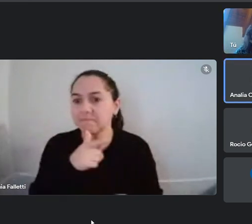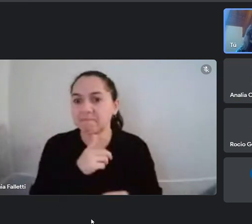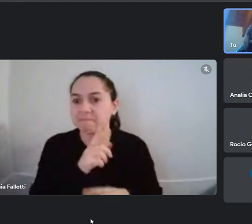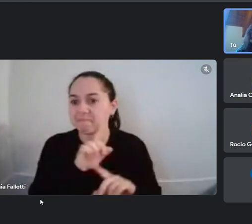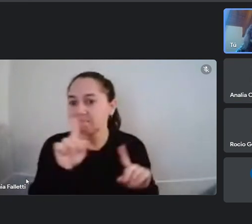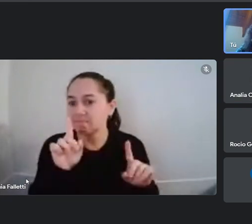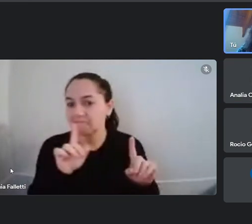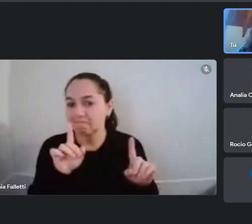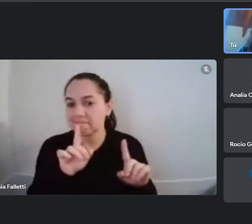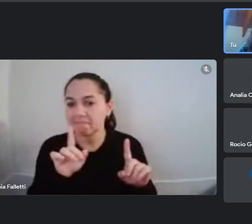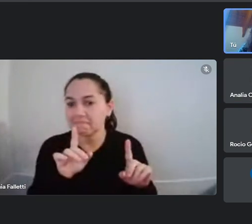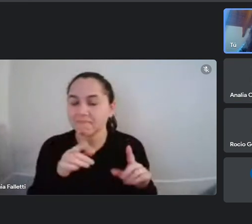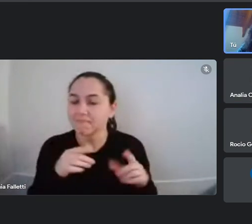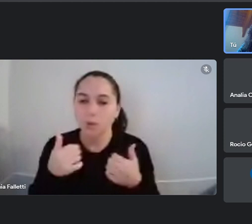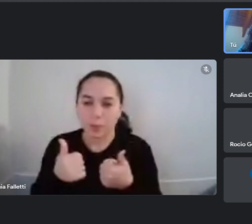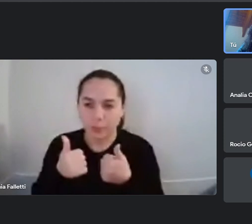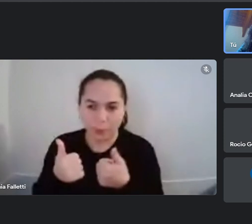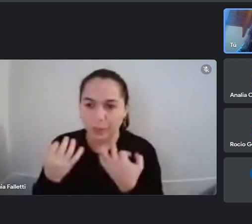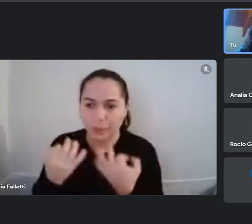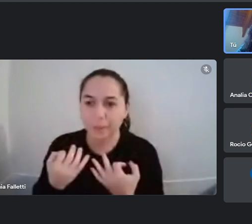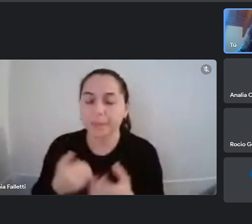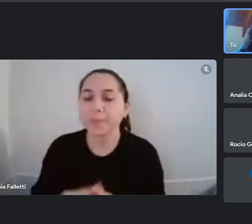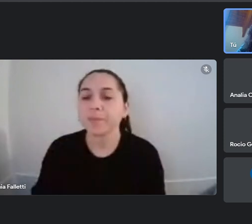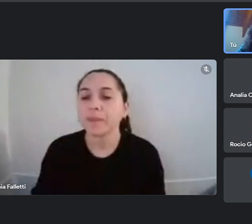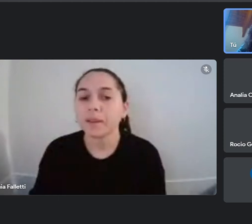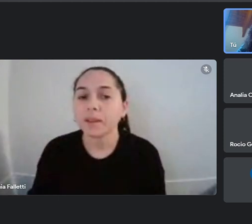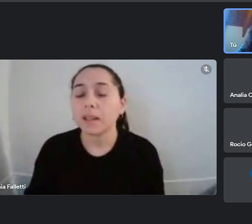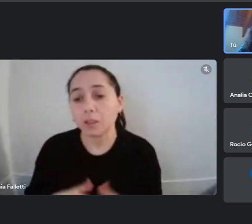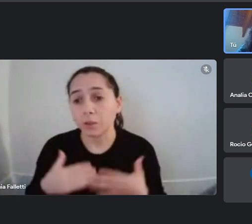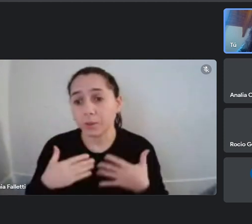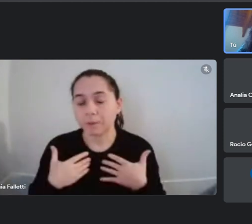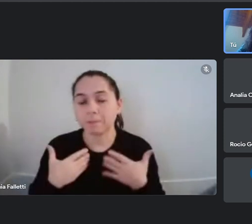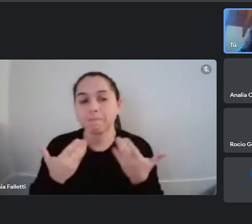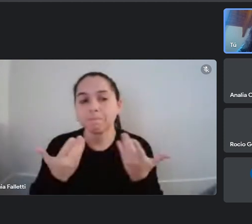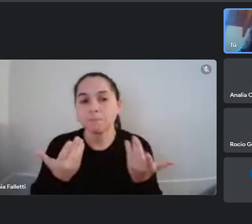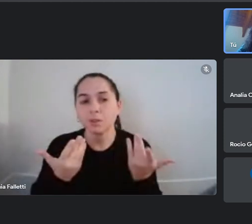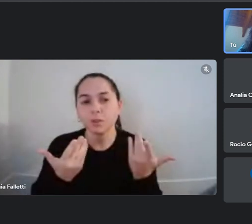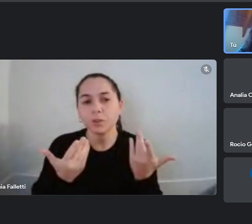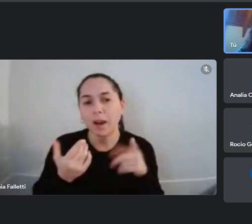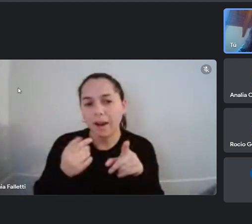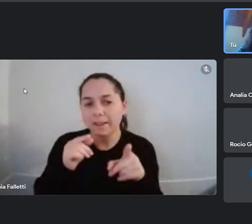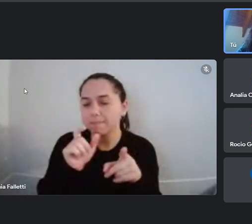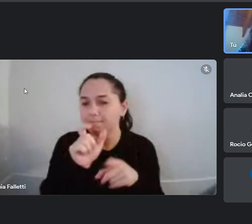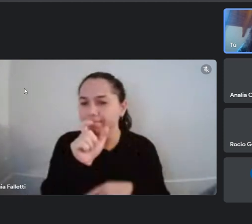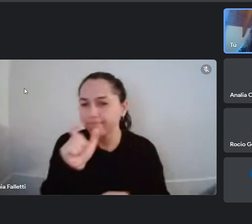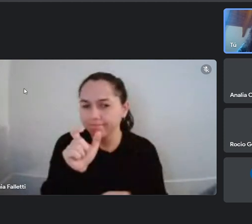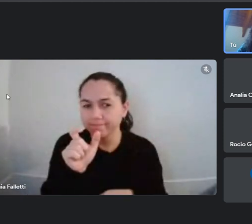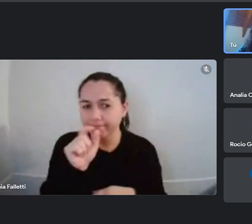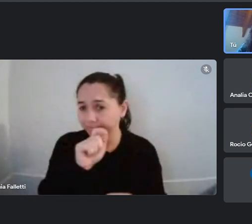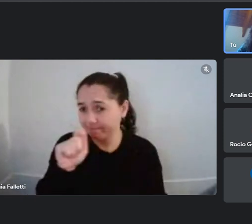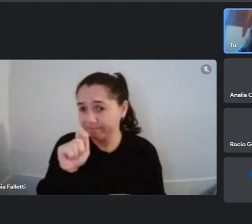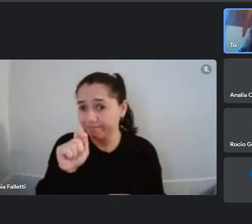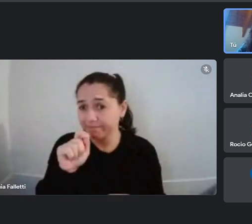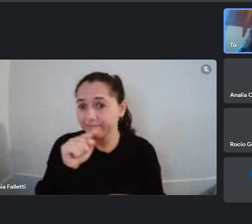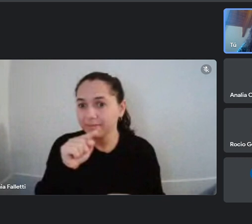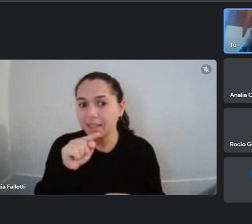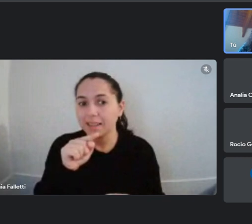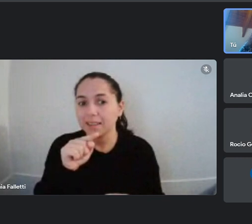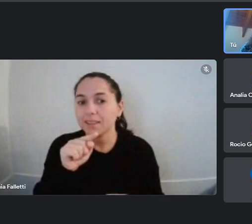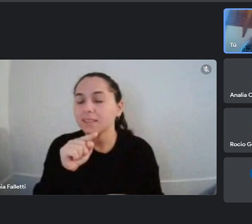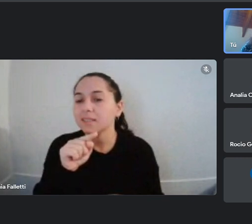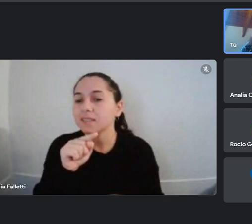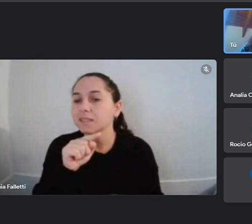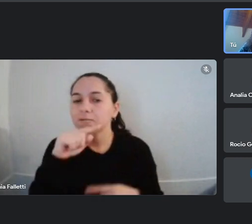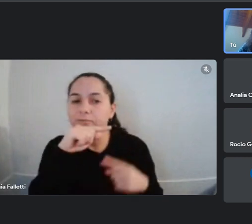Bien, entonces, si yo digo, in creating enabling digital environments, ¿qué sería